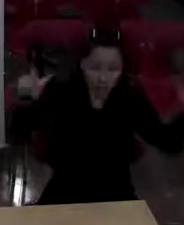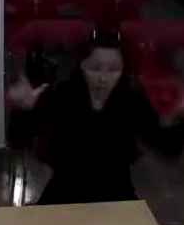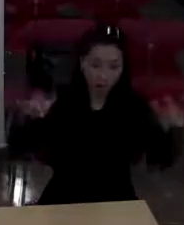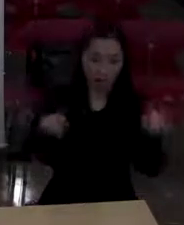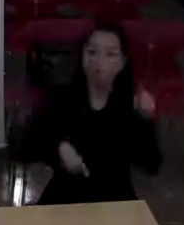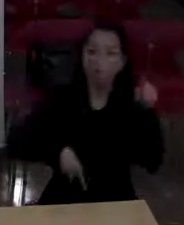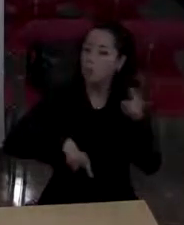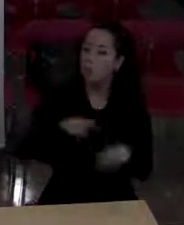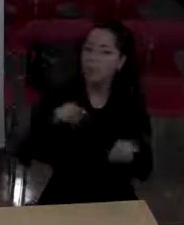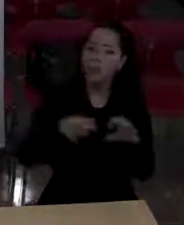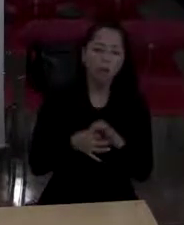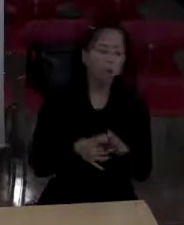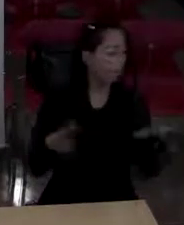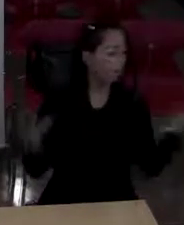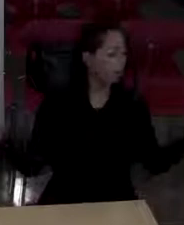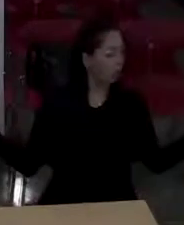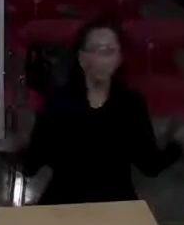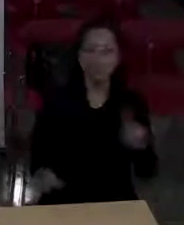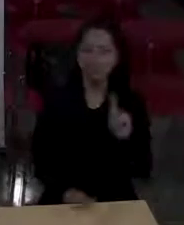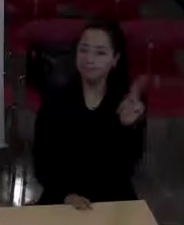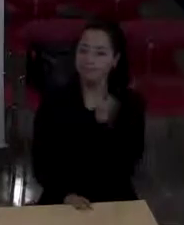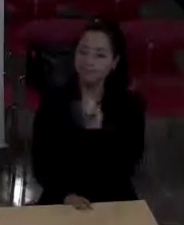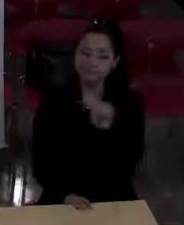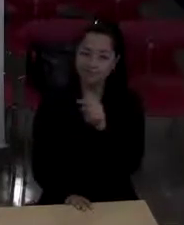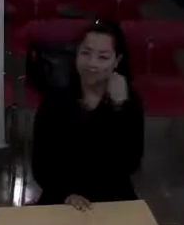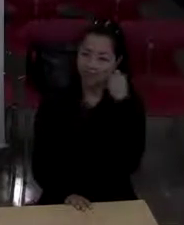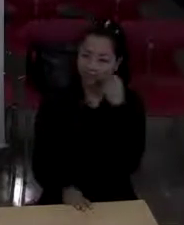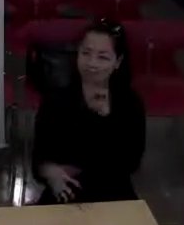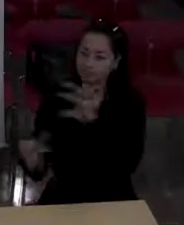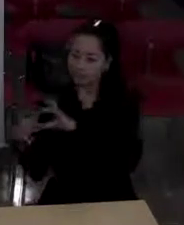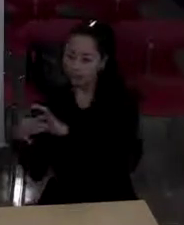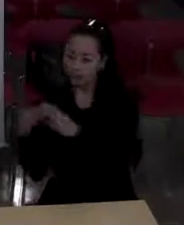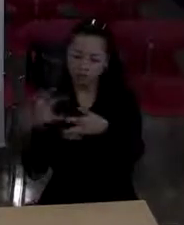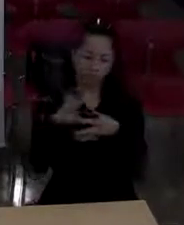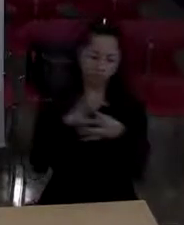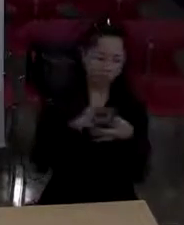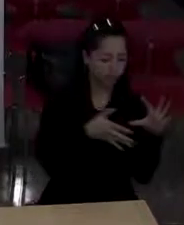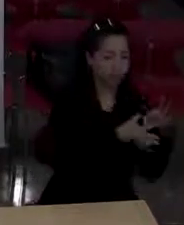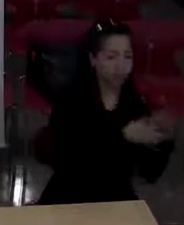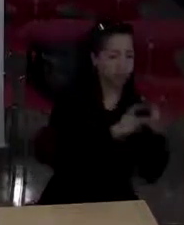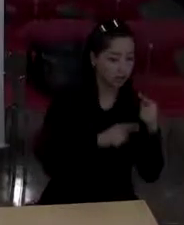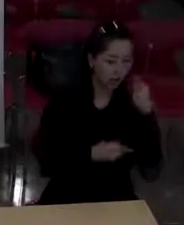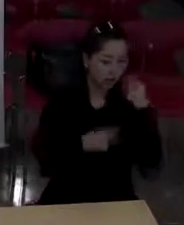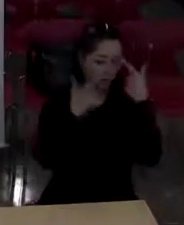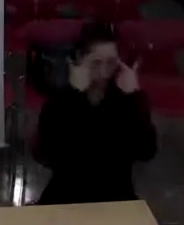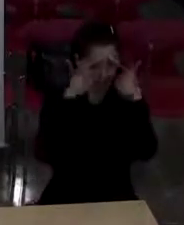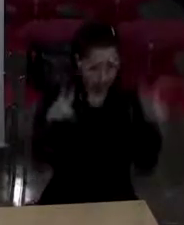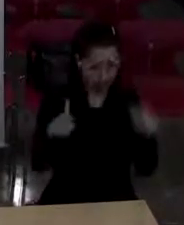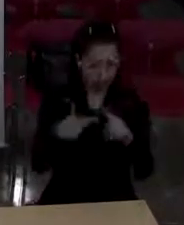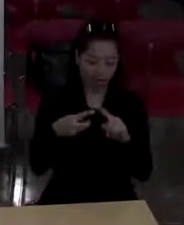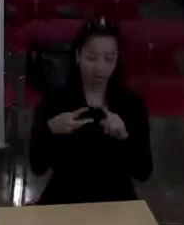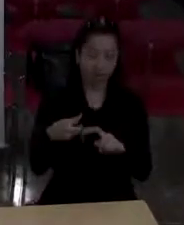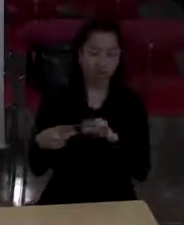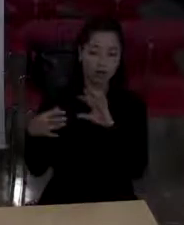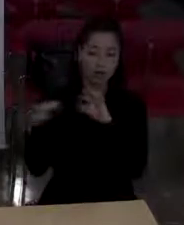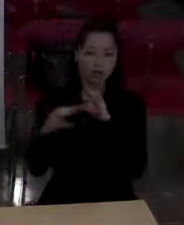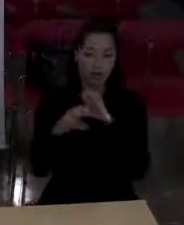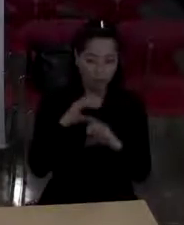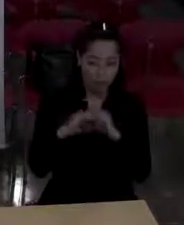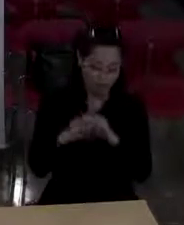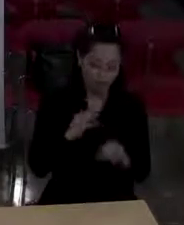hablar sobre él están muy entrelazados y se articulan ellos 3. Uno de ellos pues es la lengua, que como lo